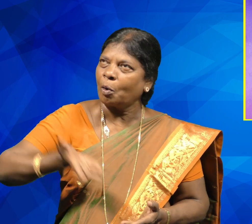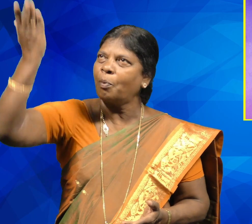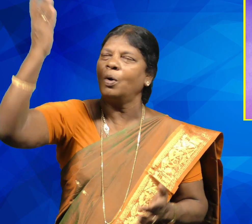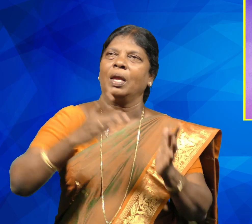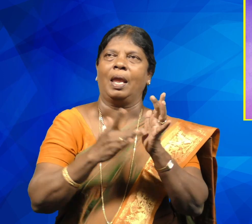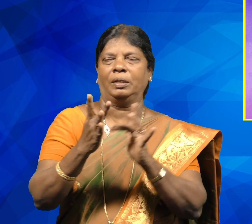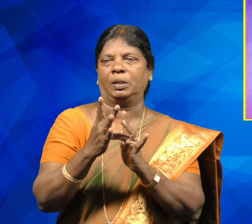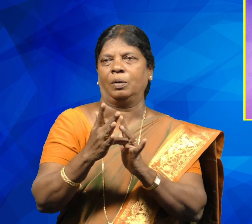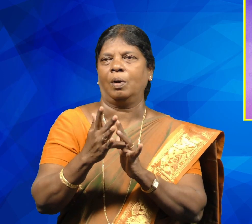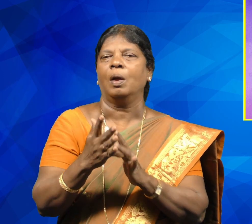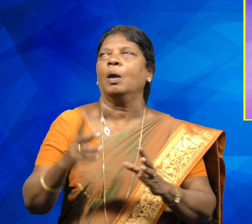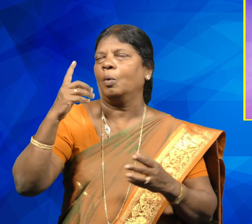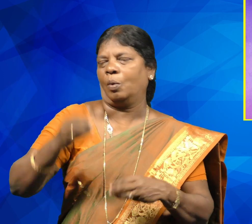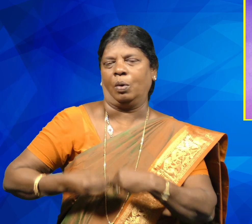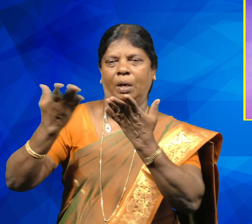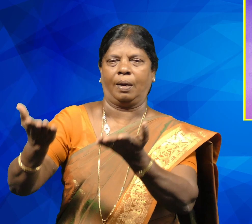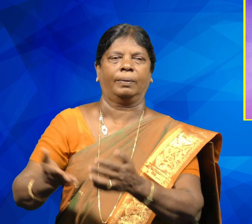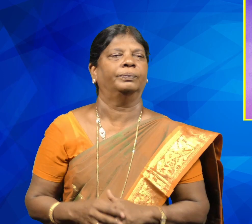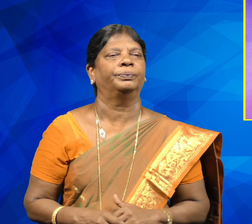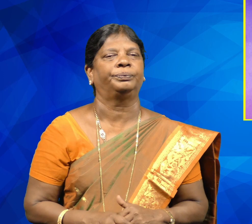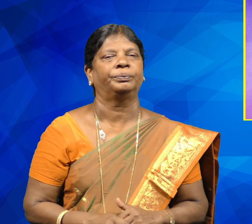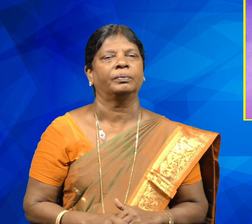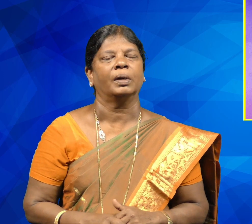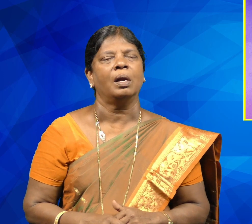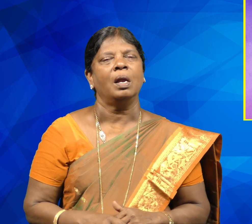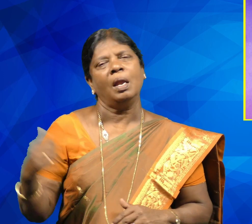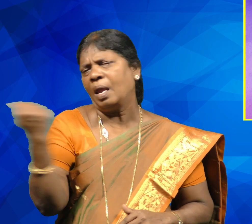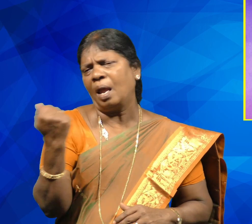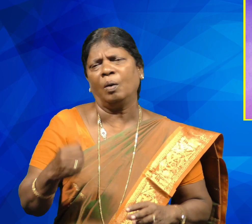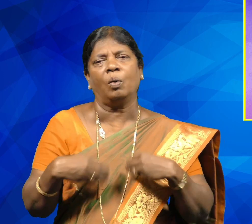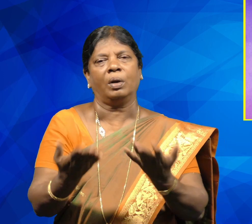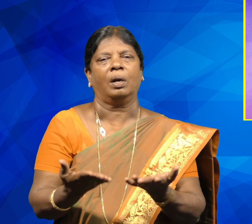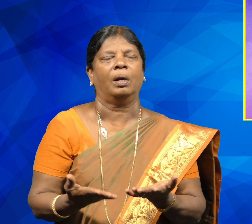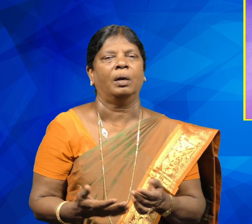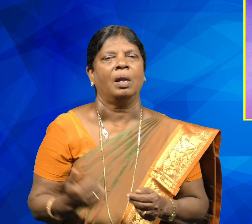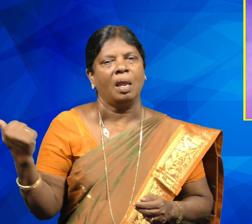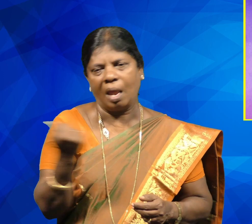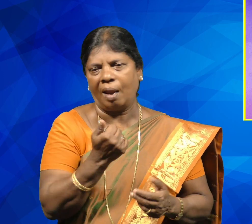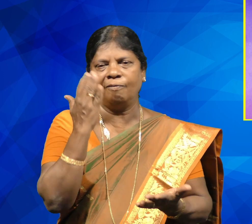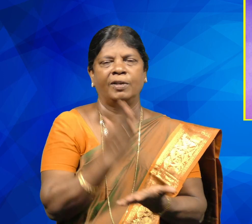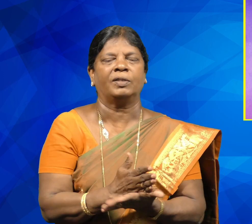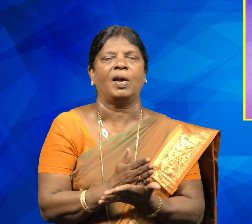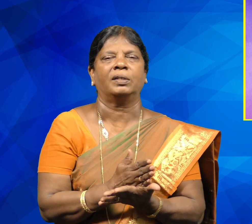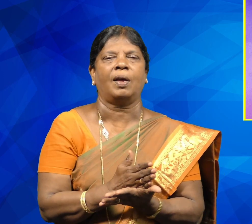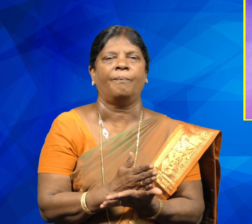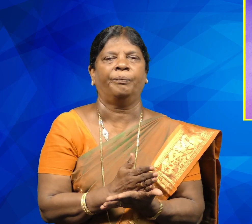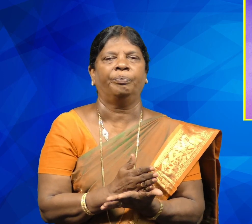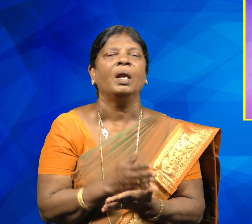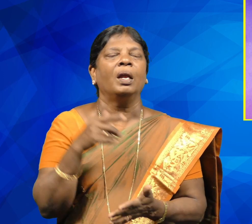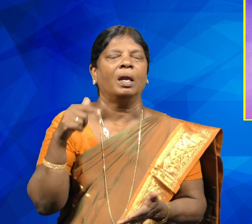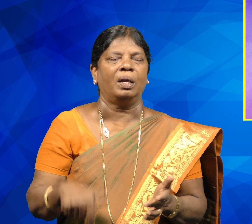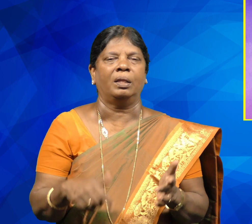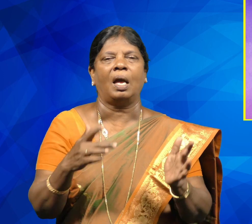பரமேறி போன இயேசு கிறிஸ்து திரும்ப வரும்பொழுது அதை கொடுக்கிறார். அது ஏன் அவர்களுக்கு கொடுக்கிறார், ஏன் விசுவாசம்